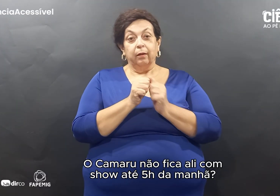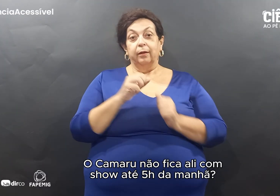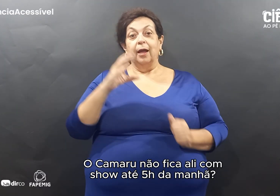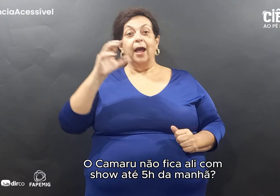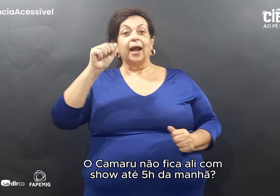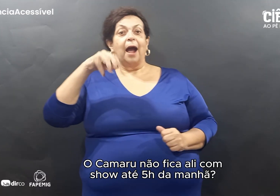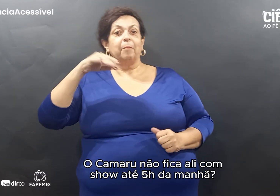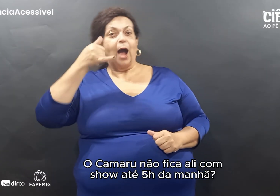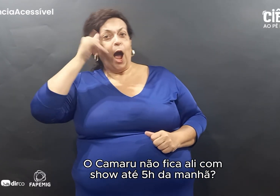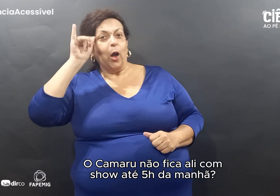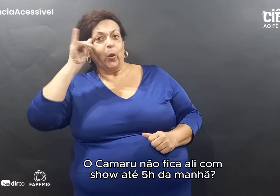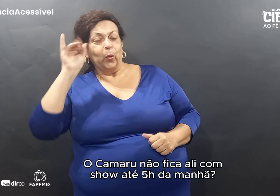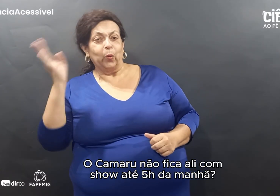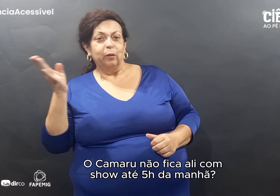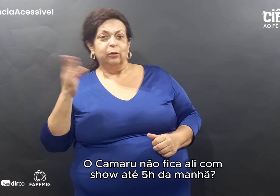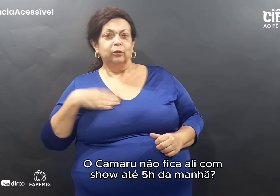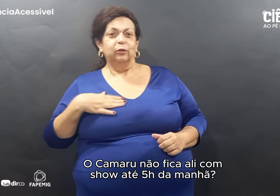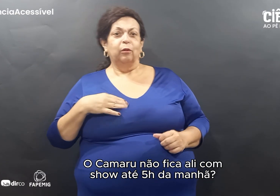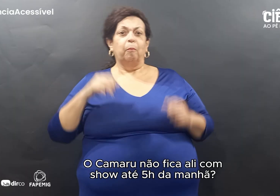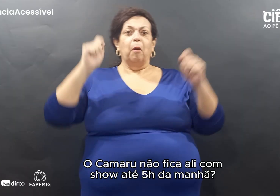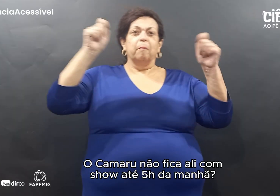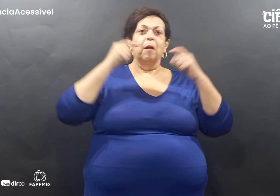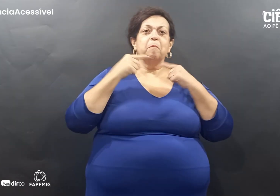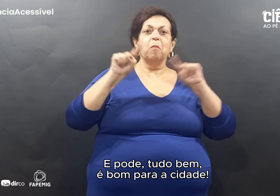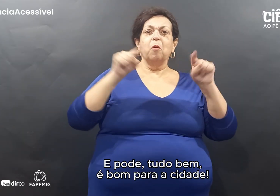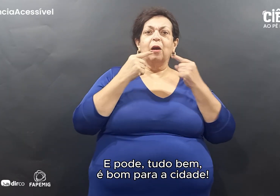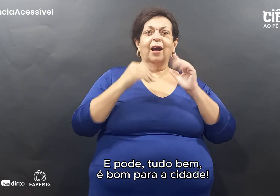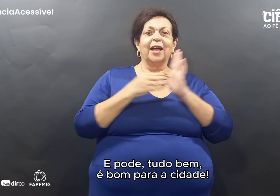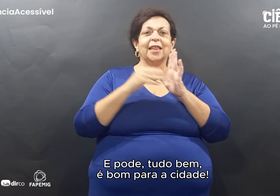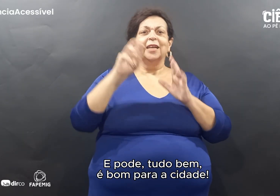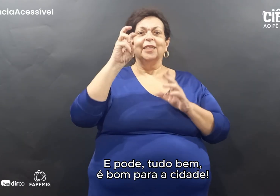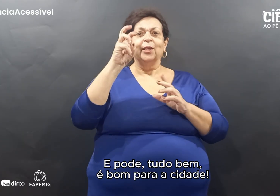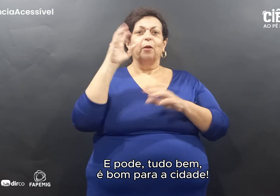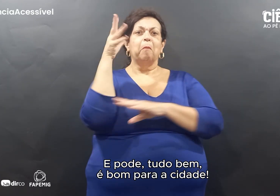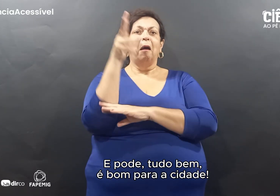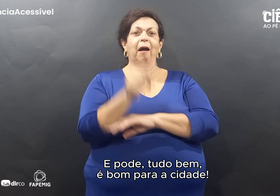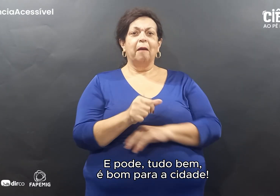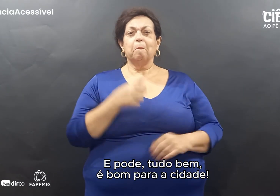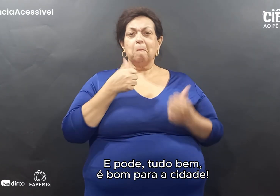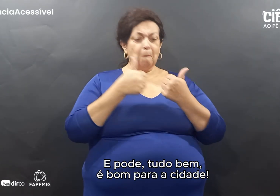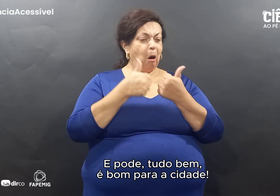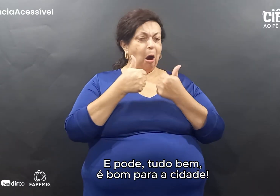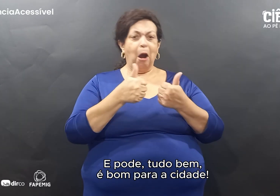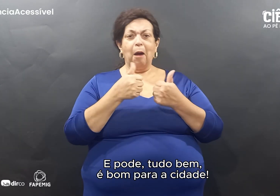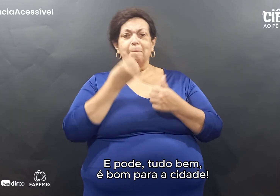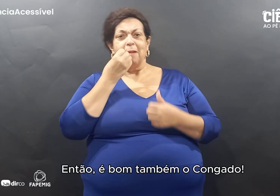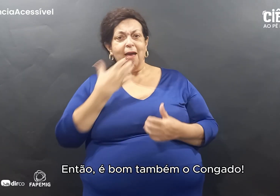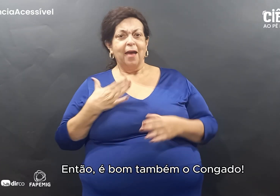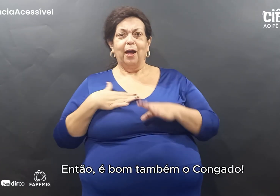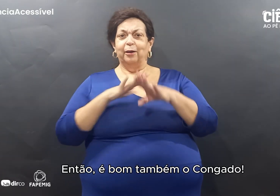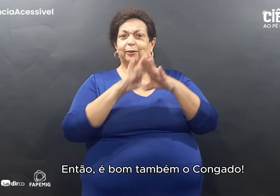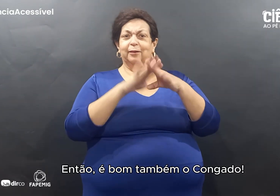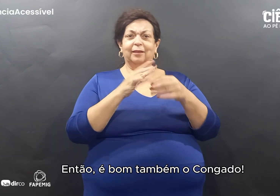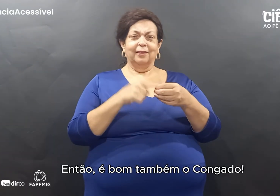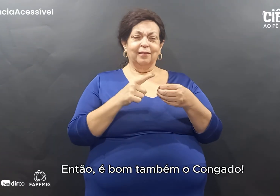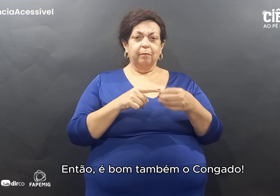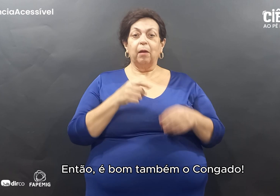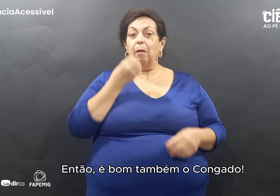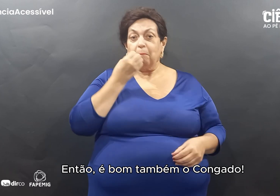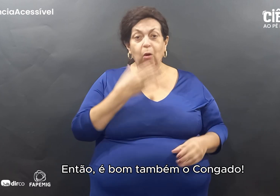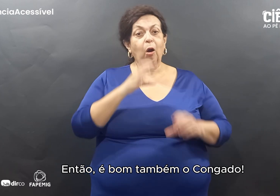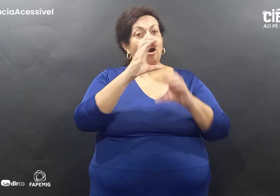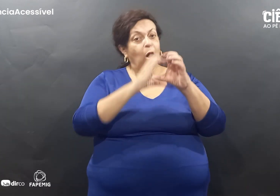fica ali com show até 5 da manhã e pode, tudo bem, é bom para a cidade. Então, é bom também